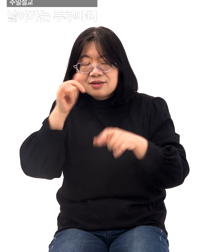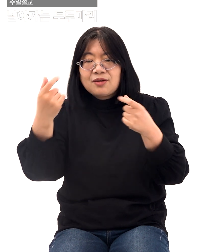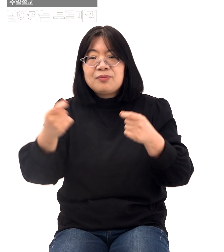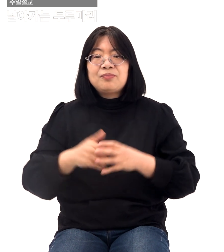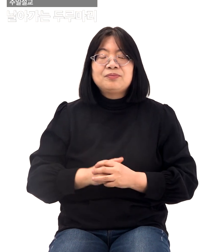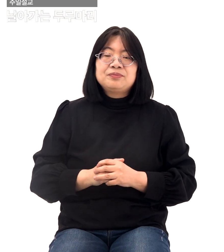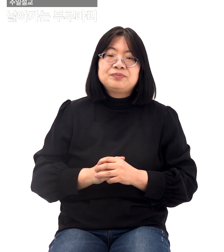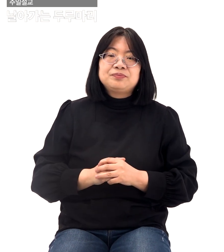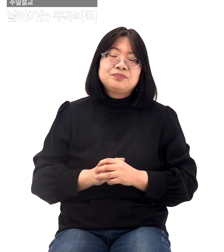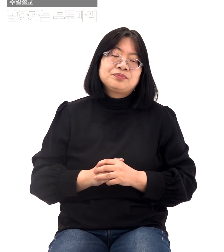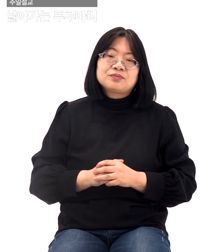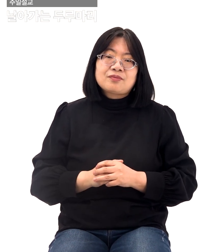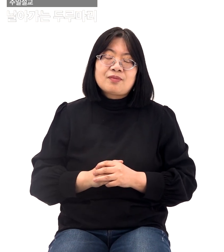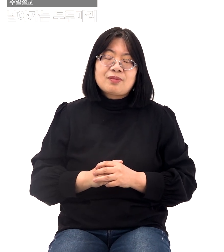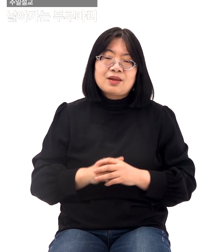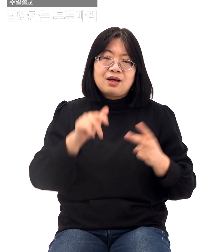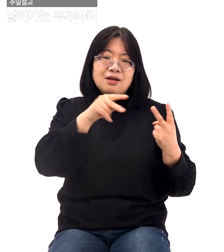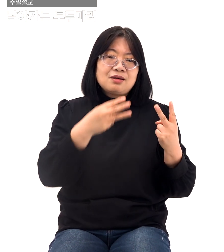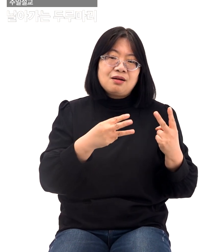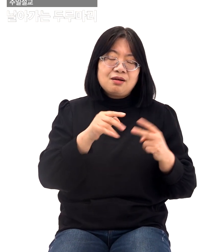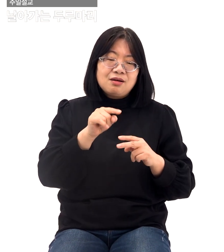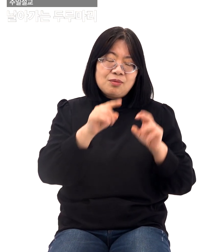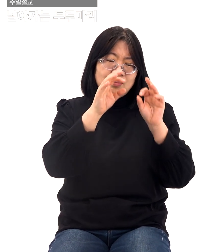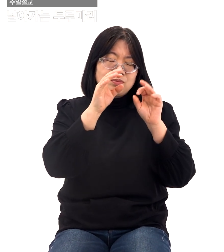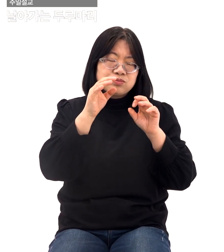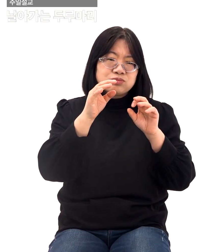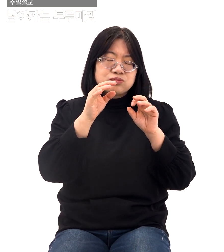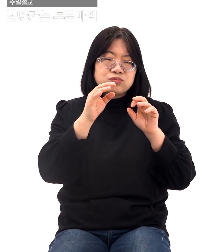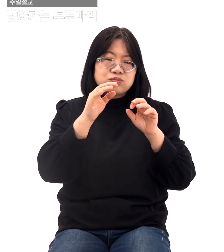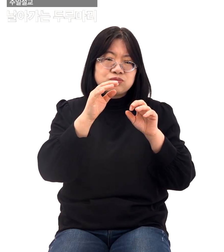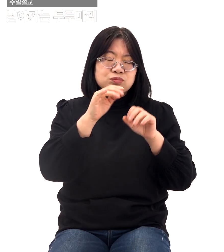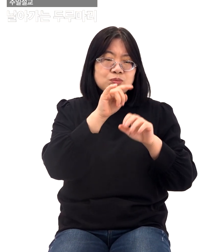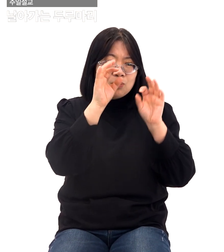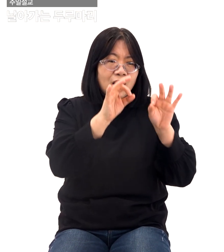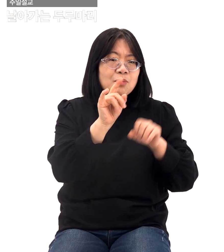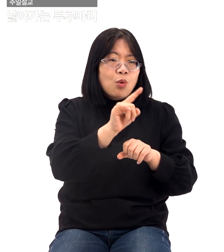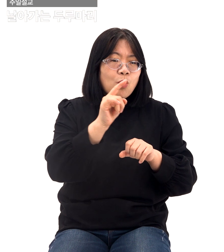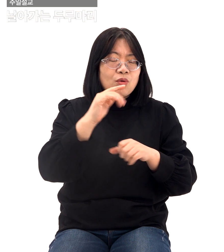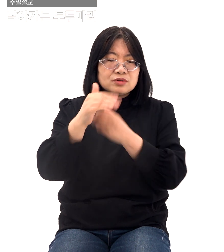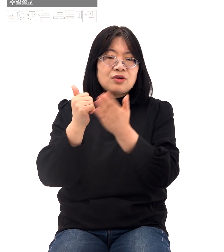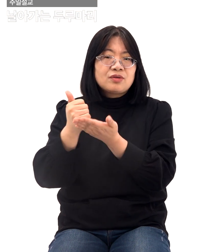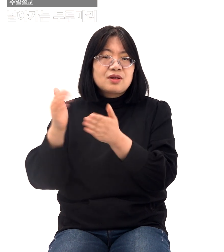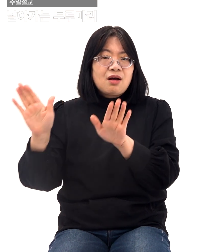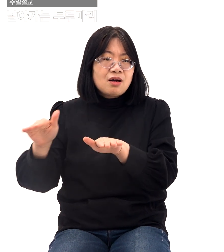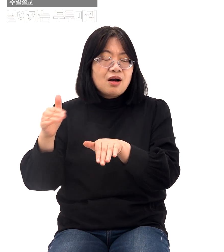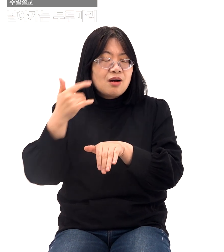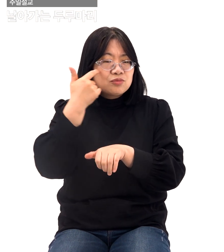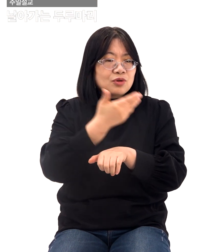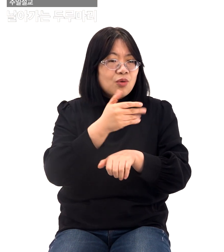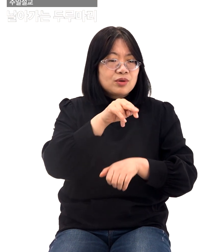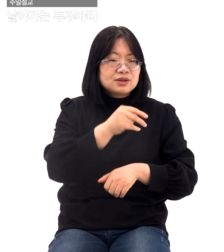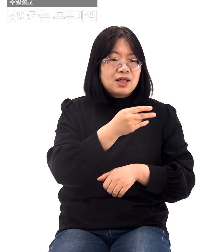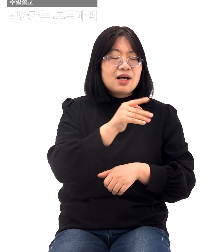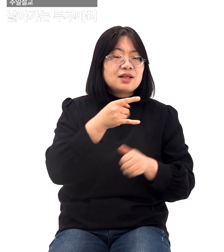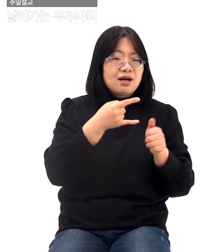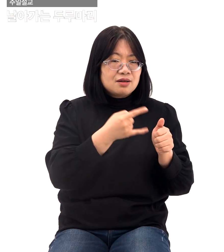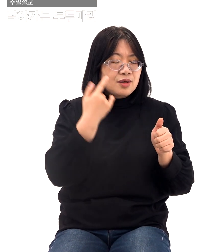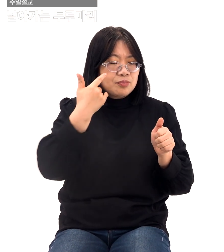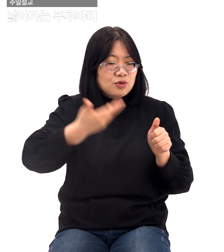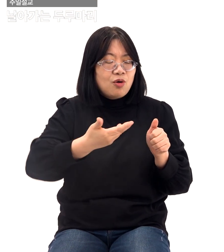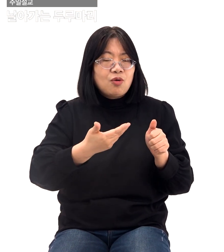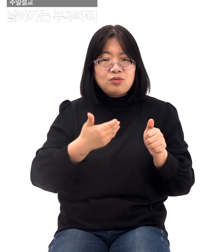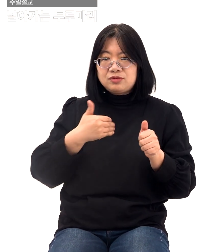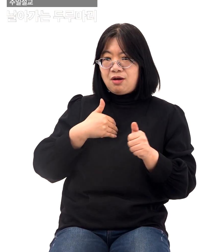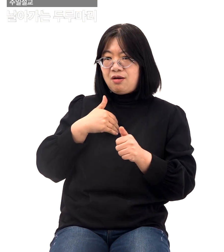그가 내게 묻되 네가 무엇을 보느냐? 천사가 물었죠. 스가랴에게 네가 무엇을 보느냐 하기로